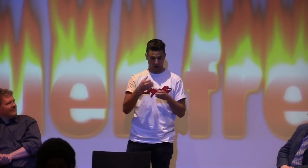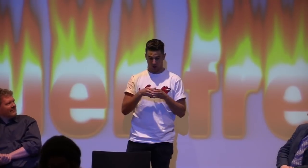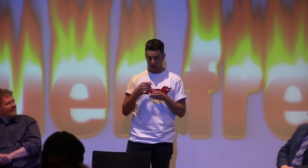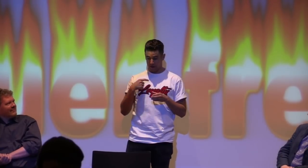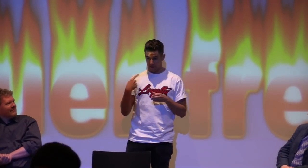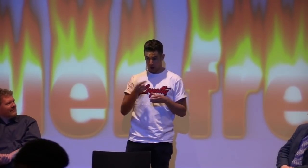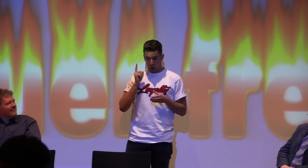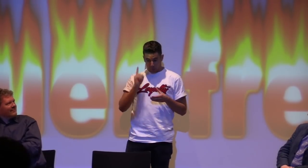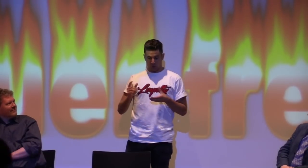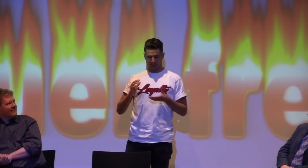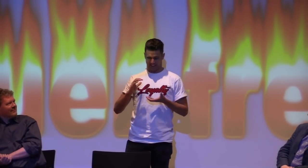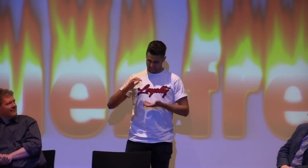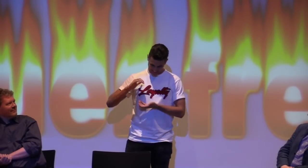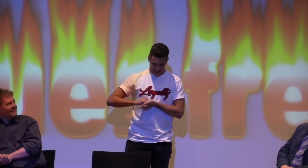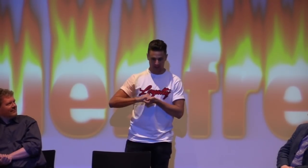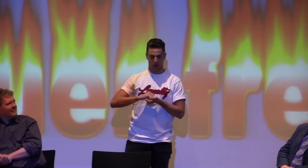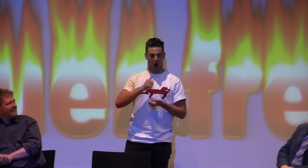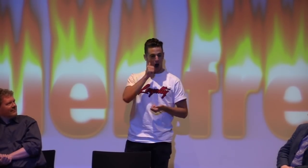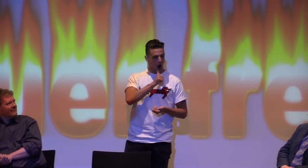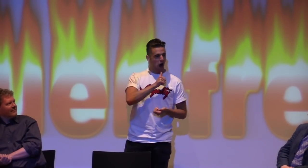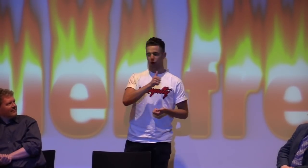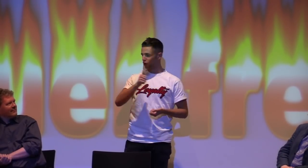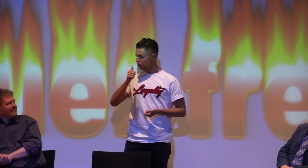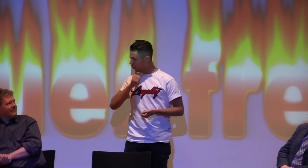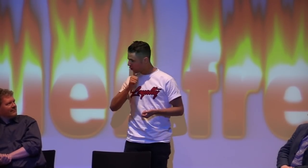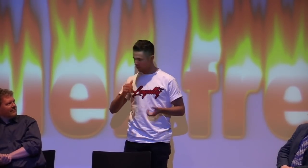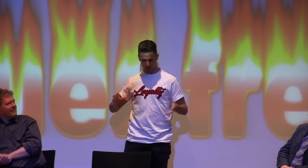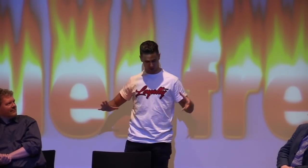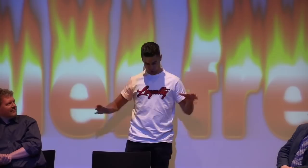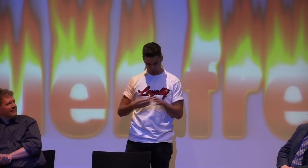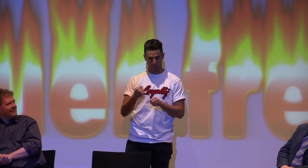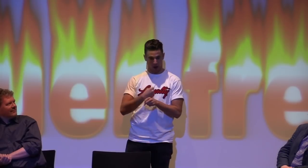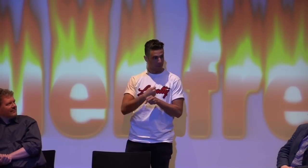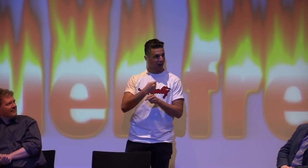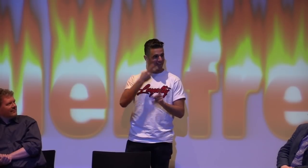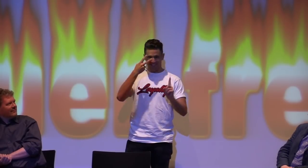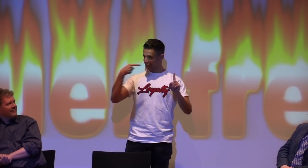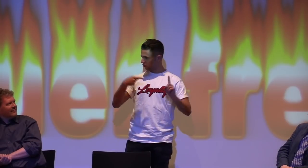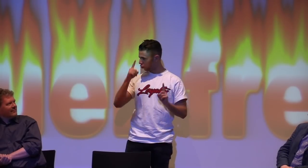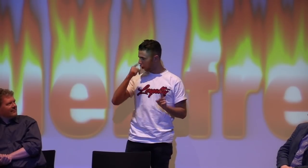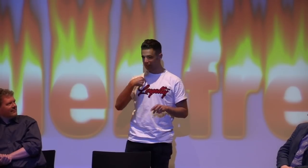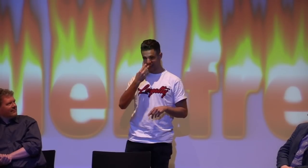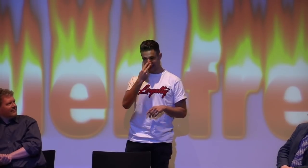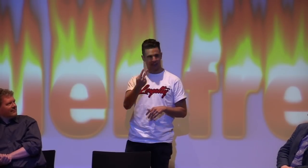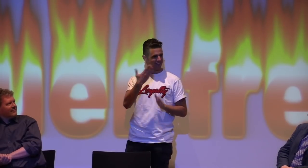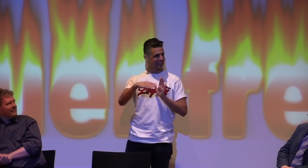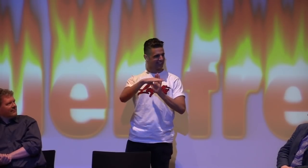Wir sind natürlich eine kleine Gruppe in Deutschland und wir müssen natürlich als Gehörlose auch zusammenhalten. Alte und Jung müssen